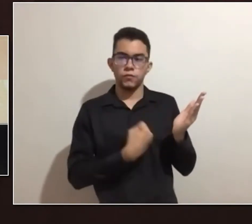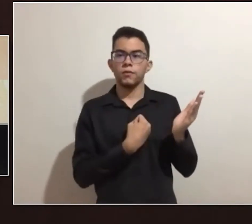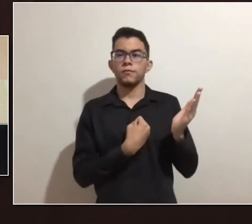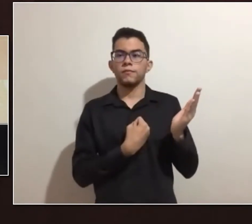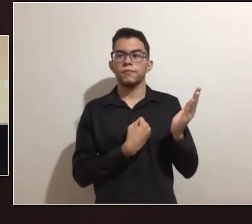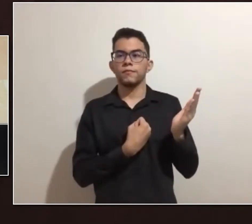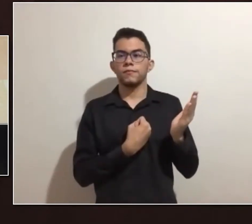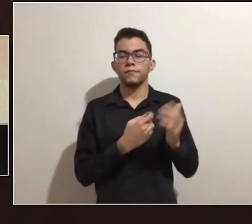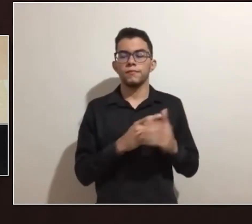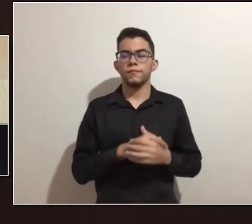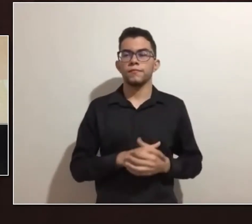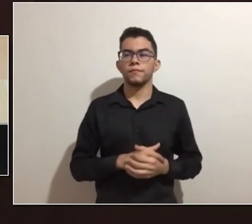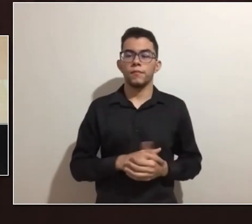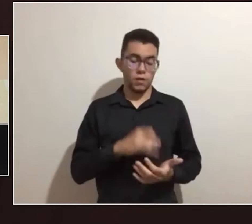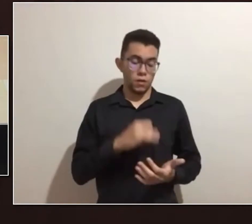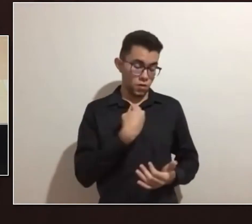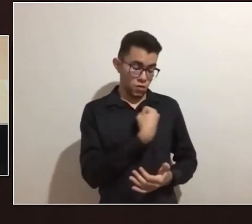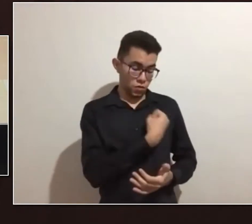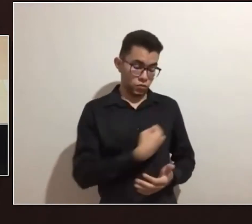João 1,